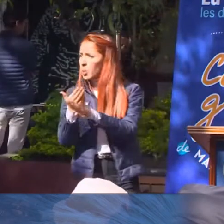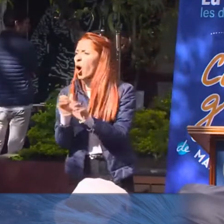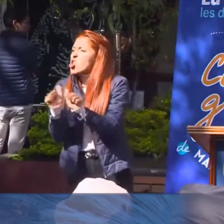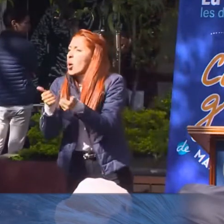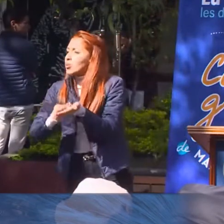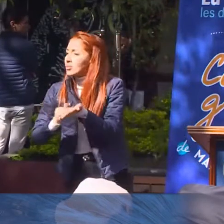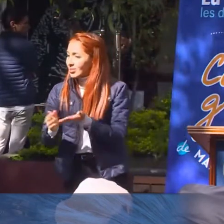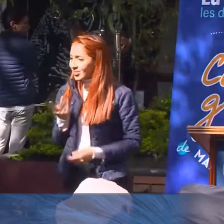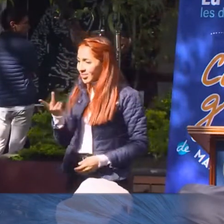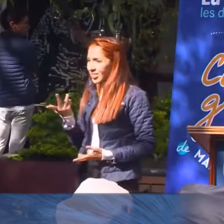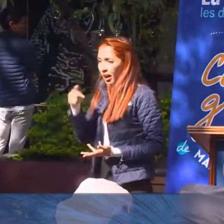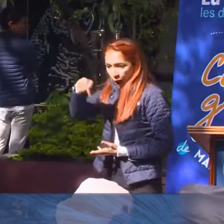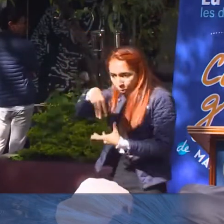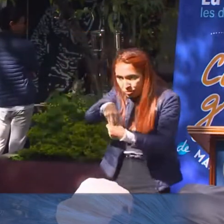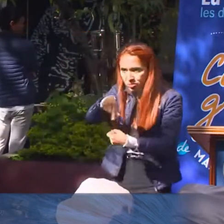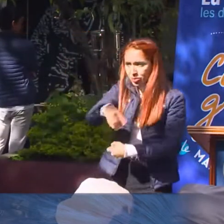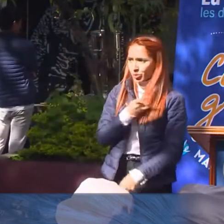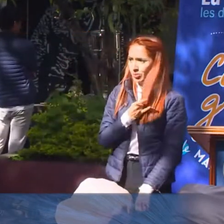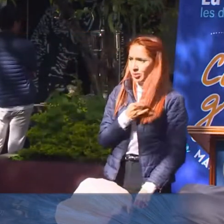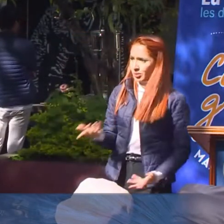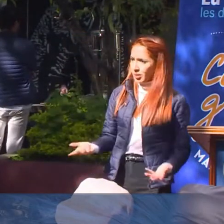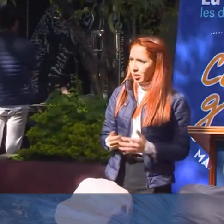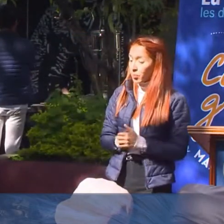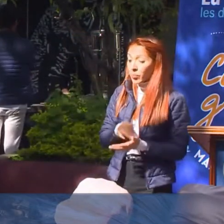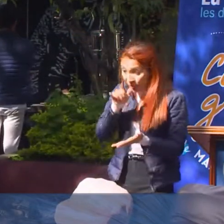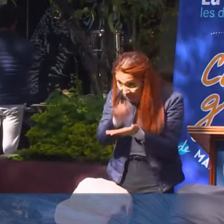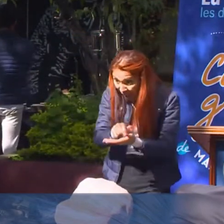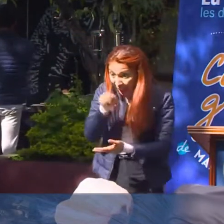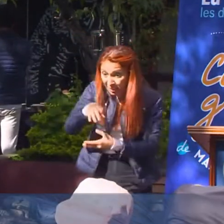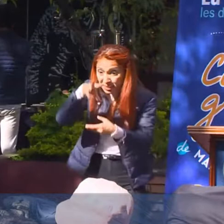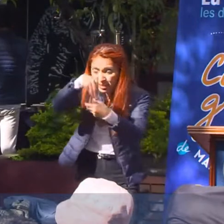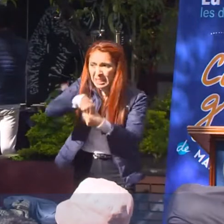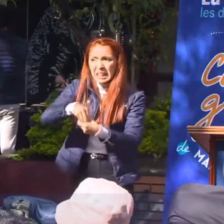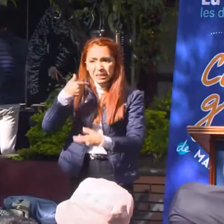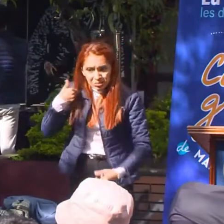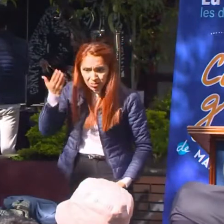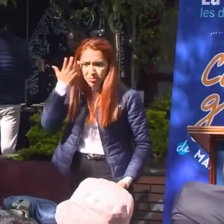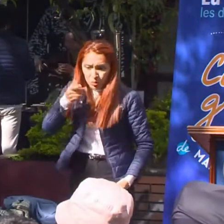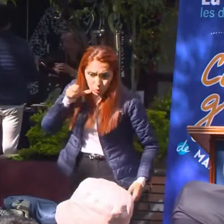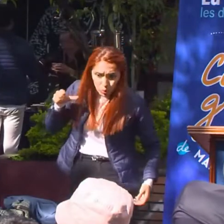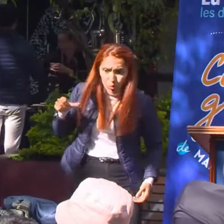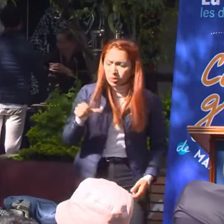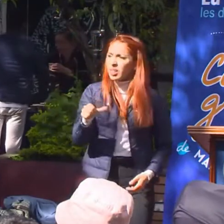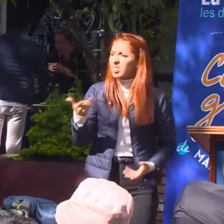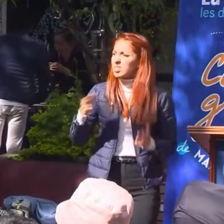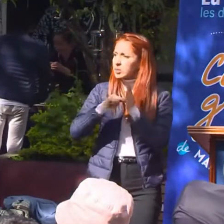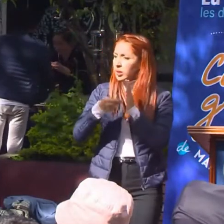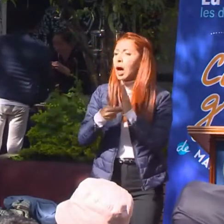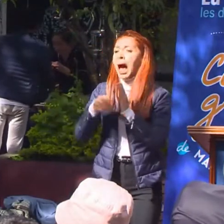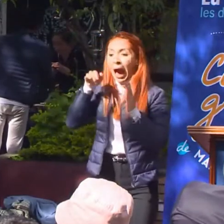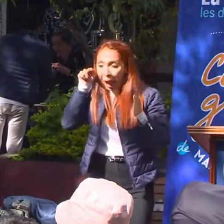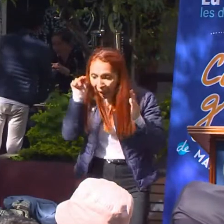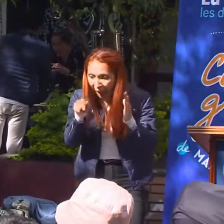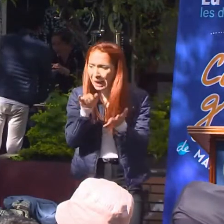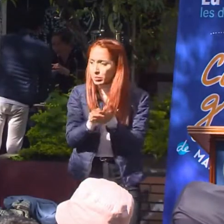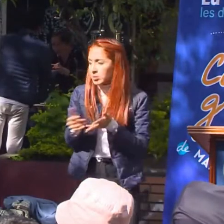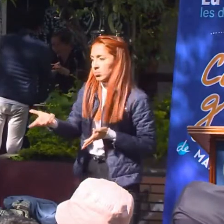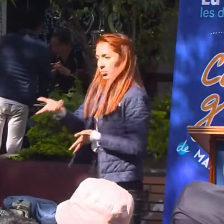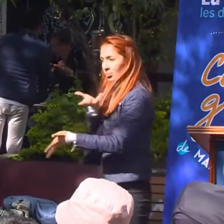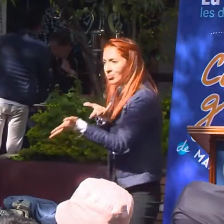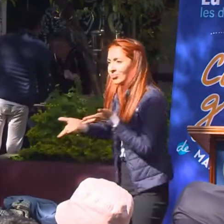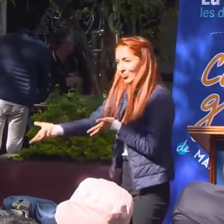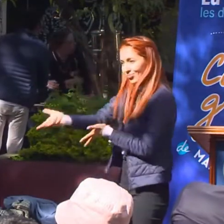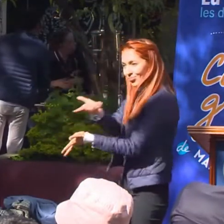esta universidad. Porque ahí, en esa cotidianidad, es que nos estamos socializando